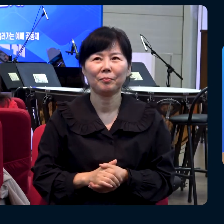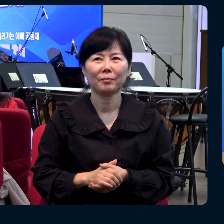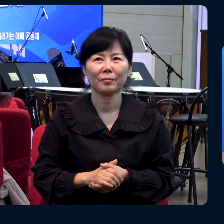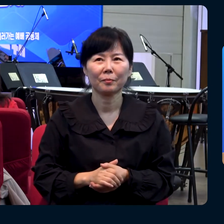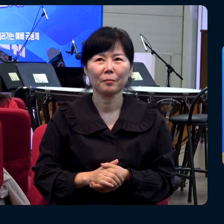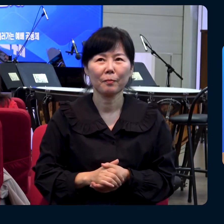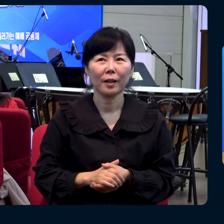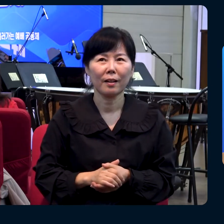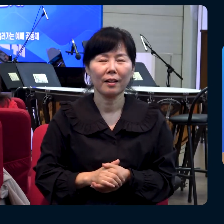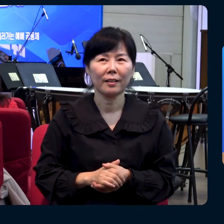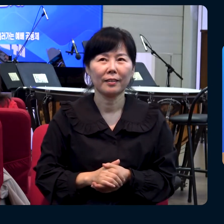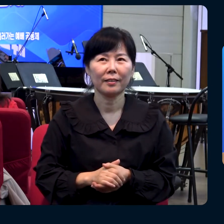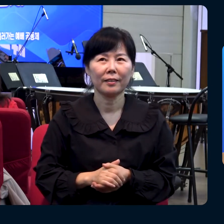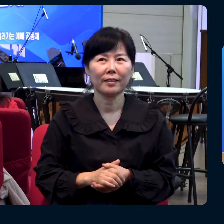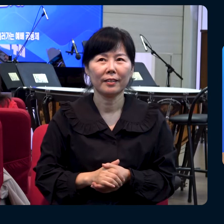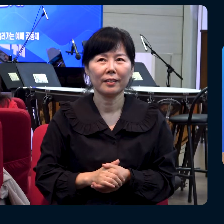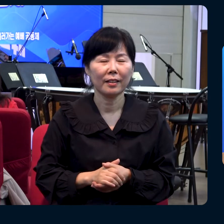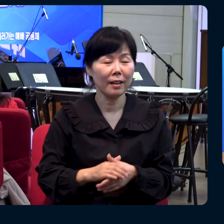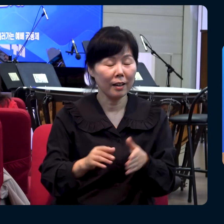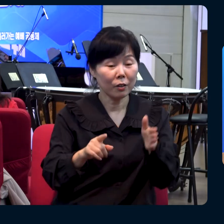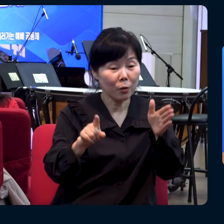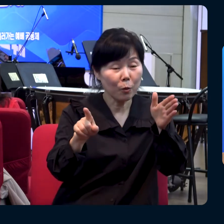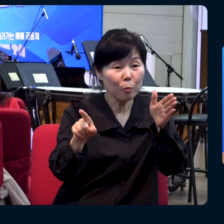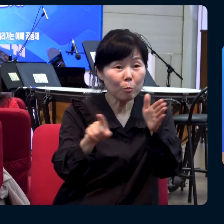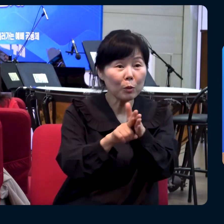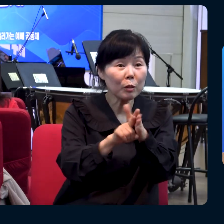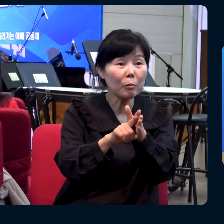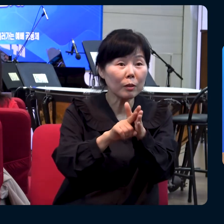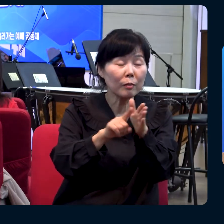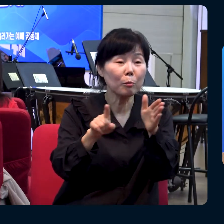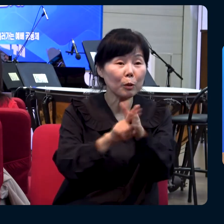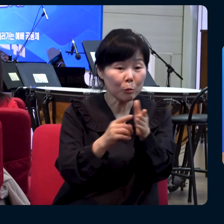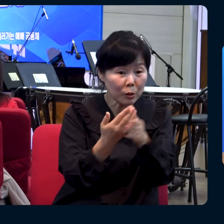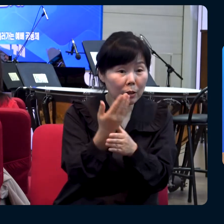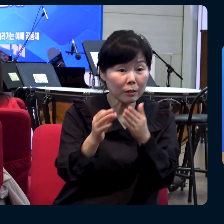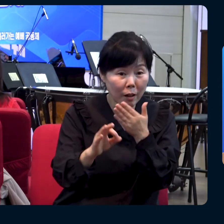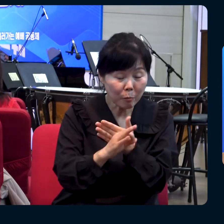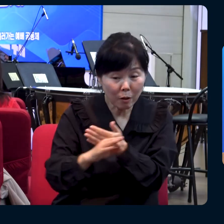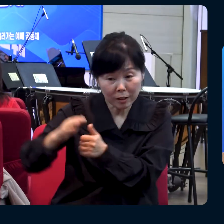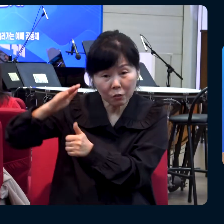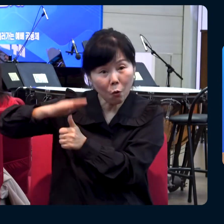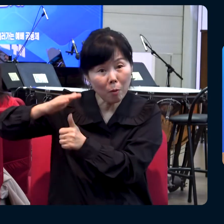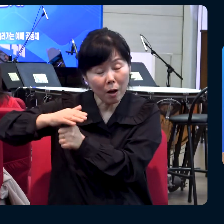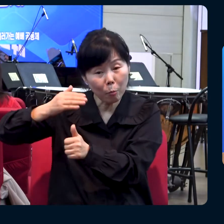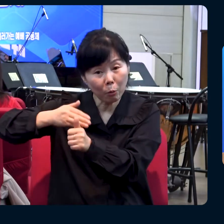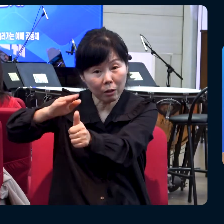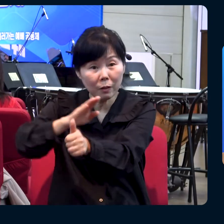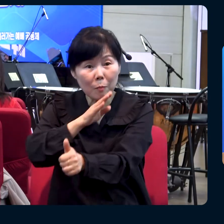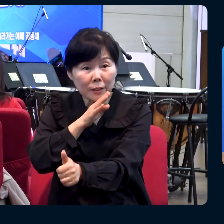여러분. 여러분 믿음이 생겼으면 애를 보내야 돼요, 시간을 가야 돼요.